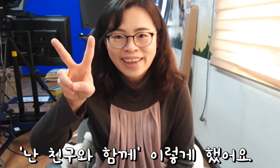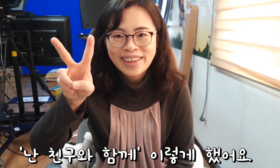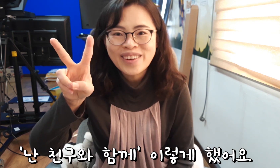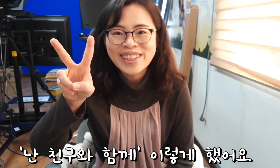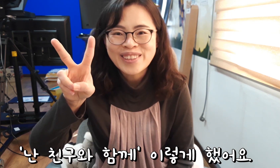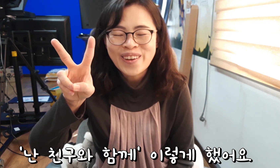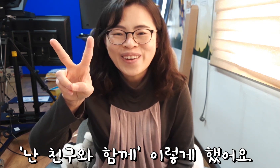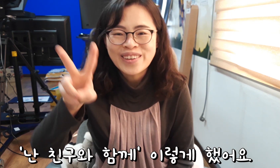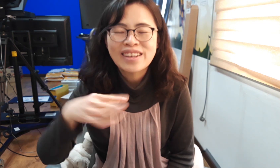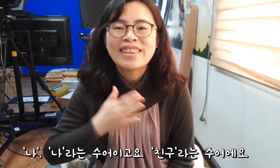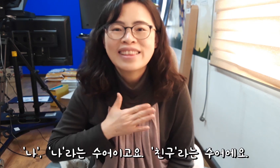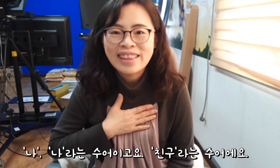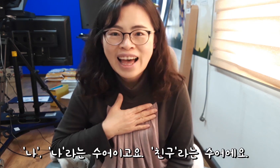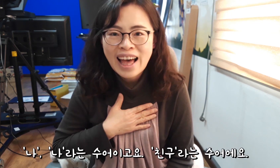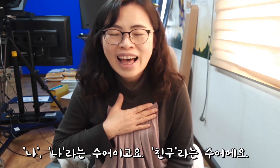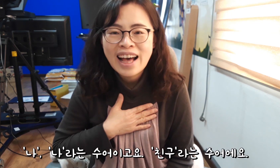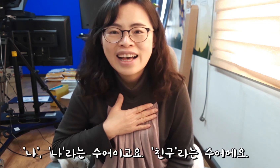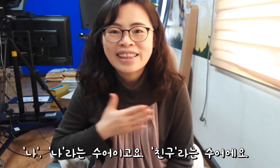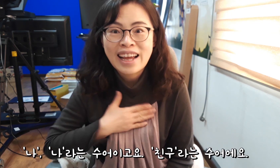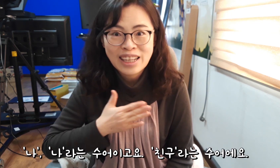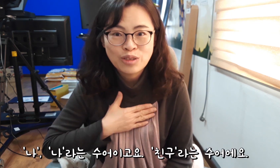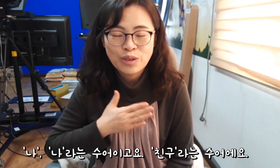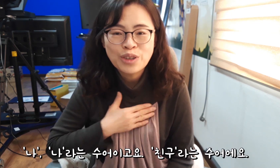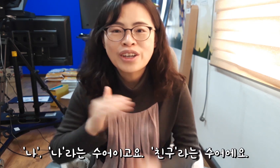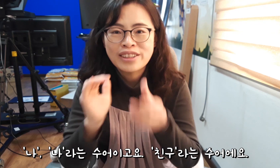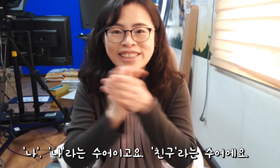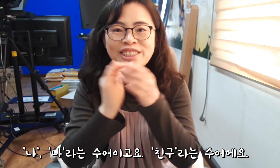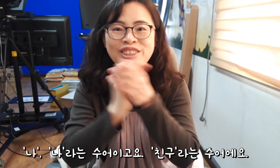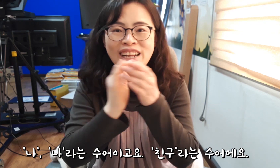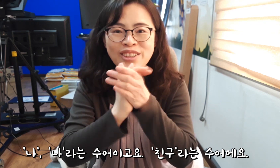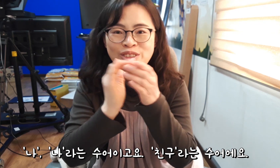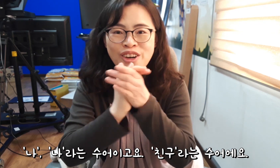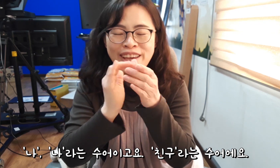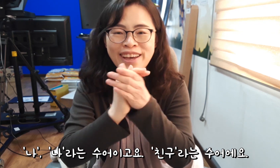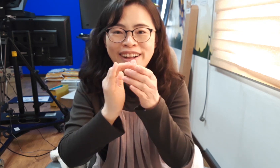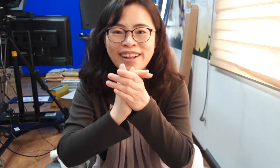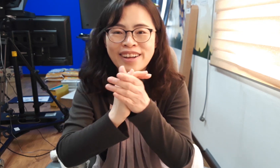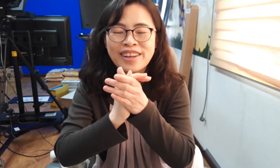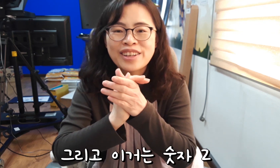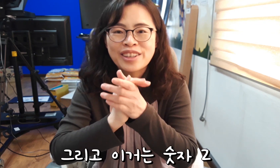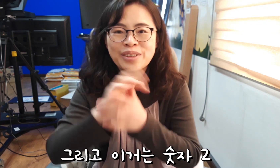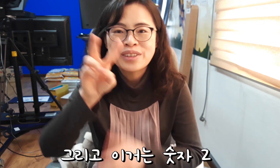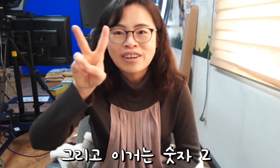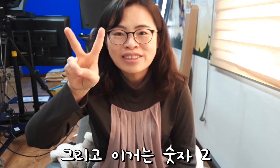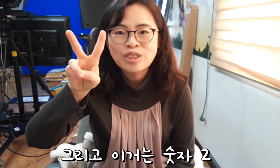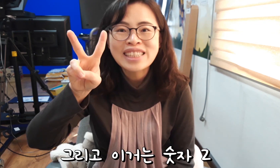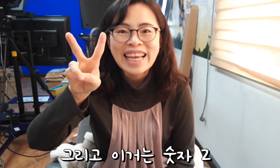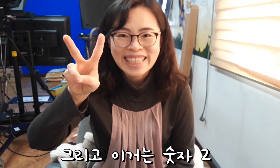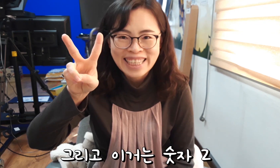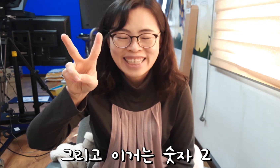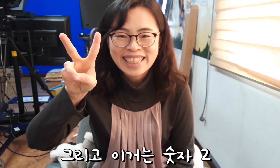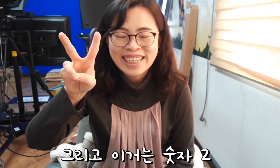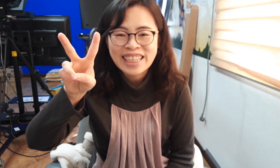이렇게 했어요. 그래서 나란 수어고요. 이건 친구라는 수어예요. 그리고 이거는 숫자 2.